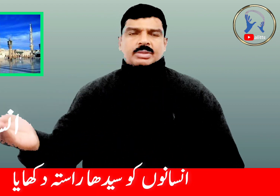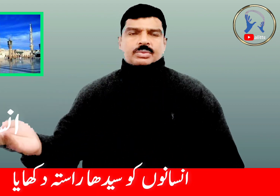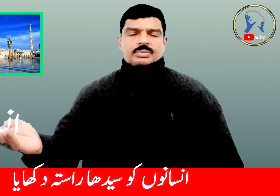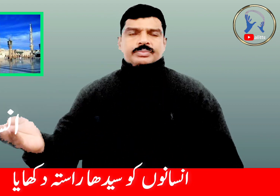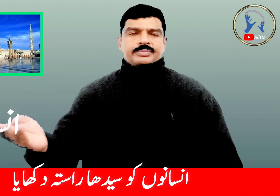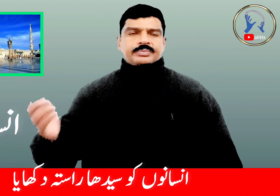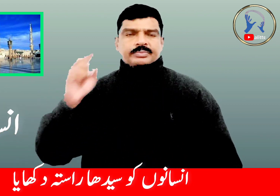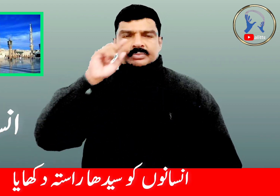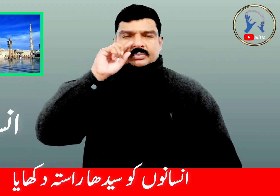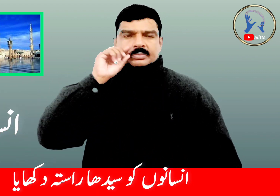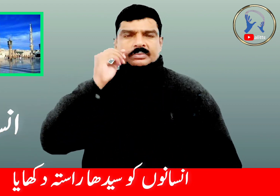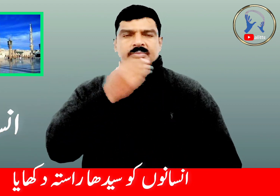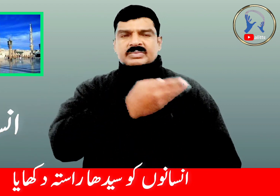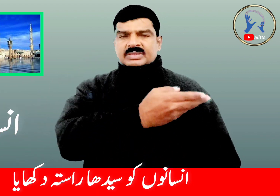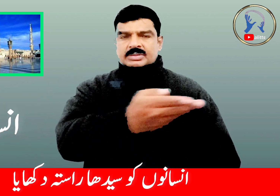انسانوں